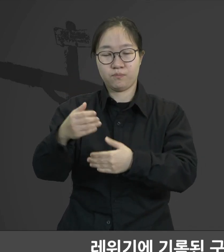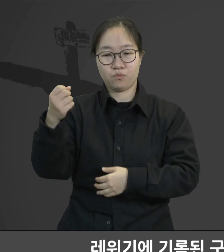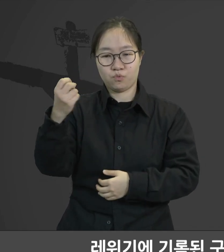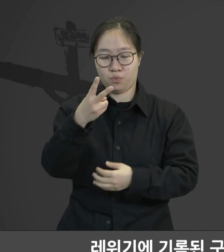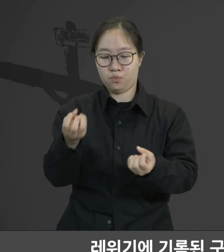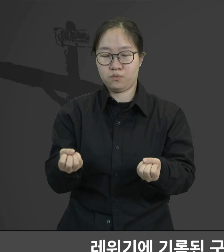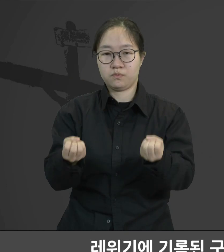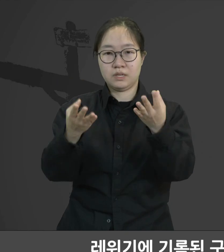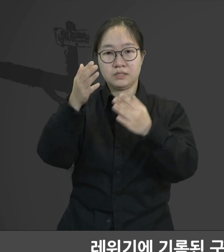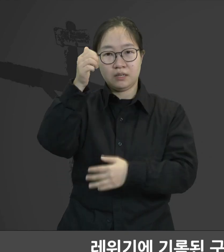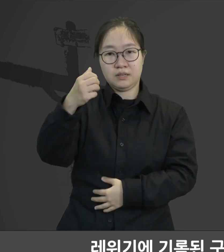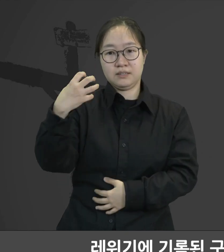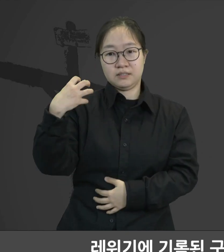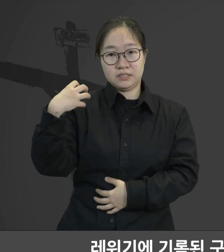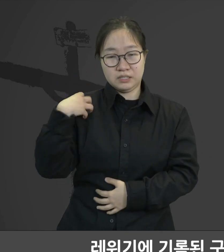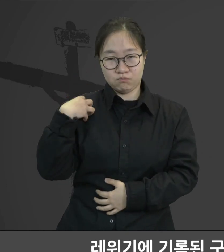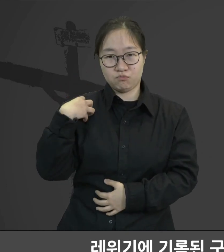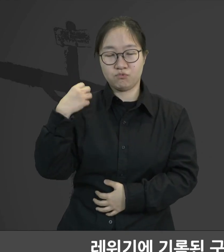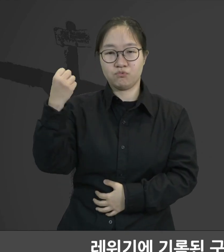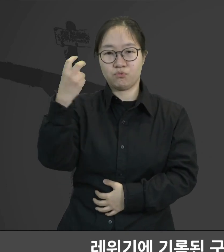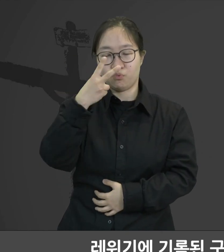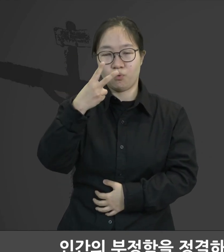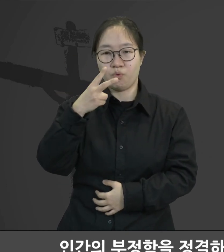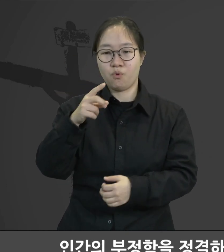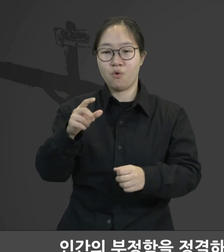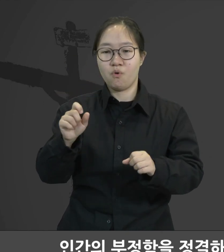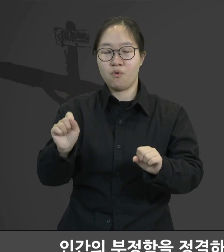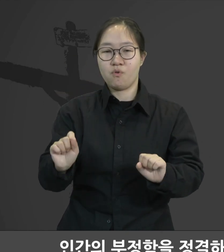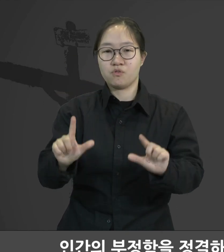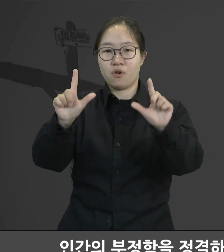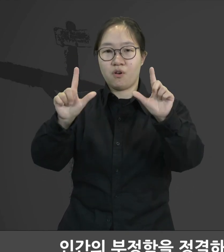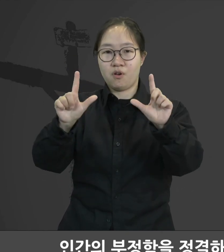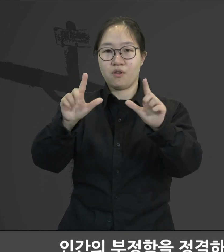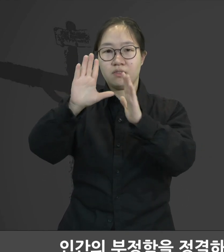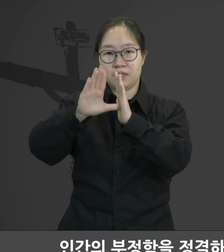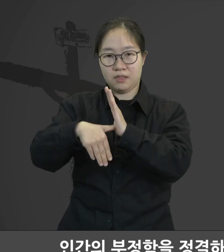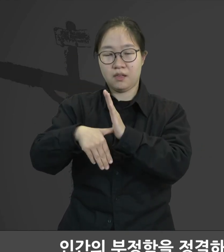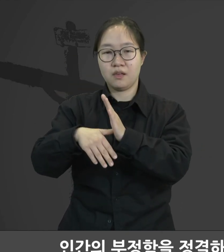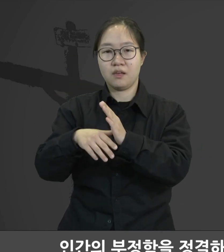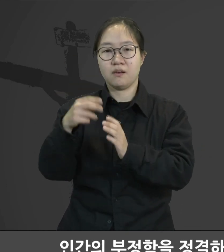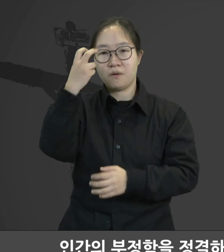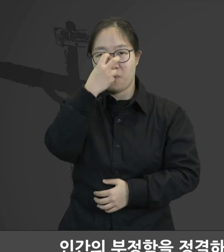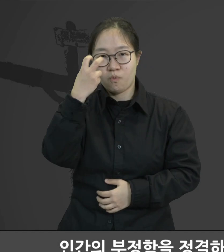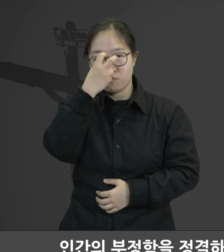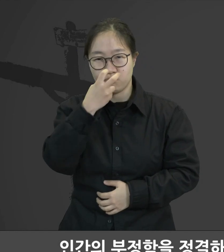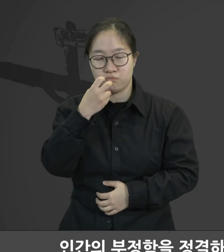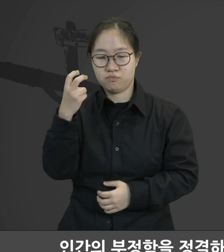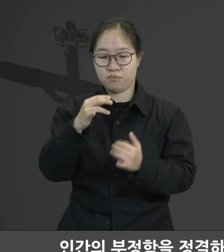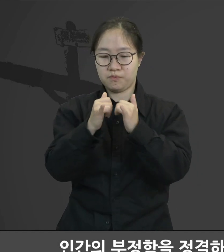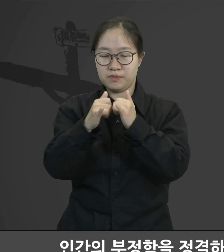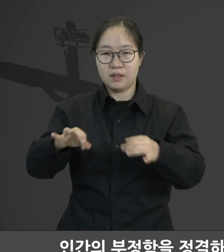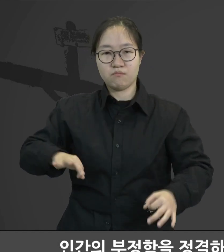의미와 제사장의 직무, 절기에 대해 살펴보고 인간의 부정함을